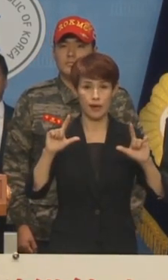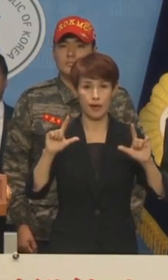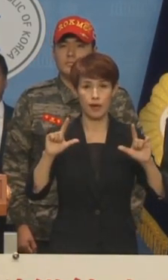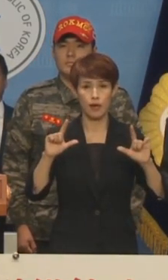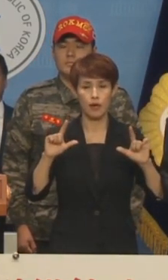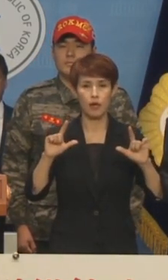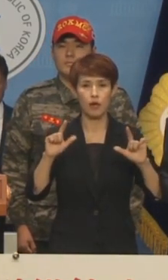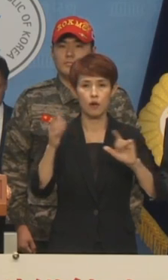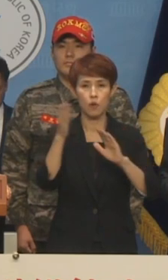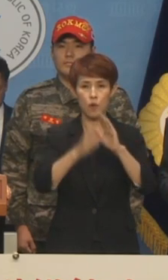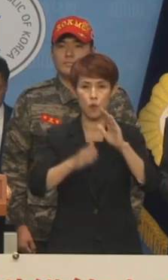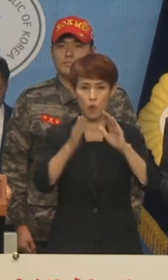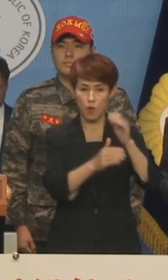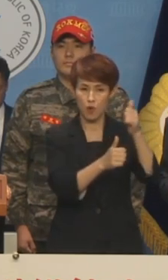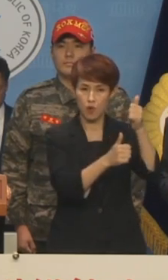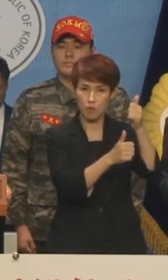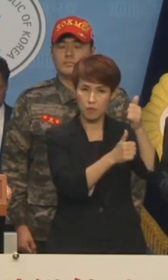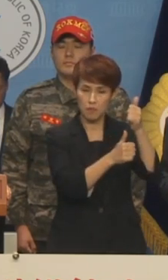공직기강